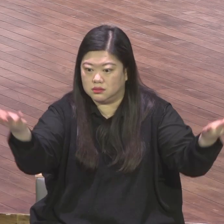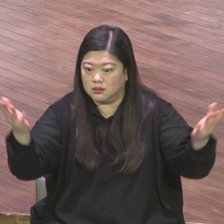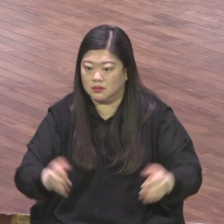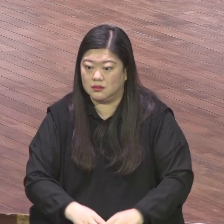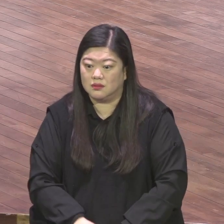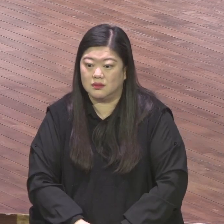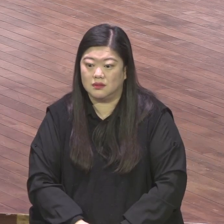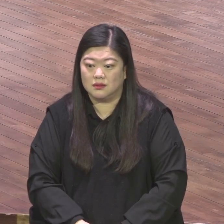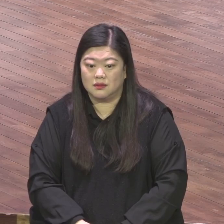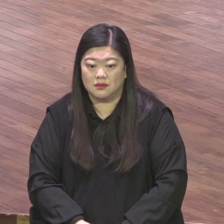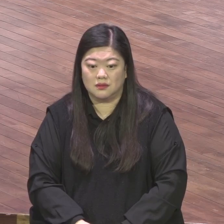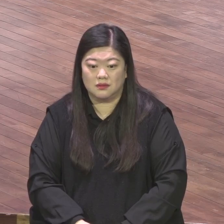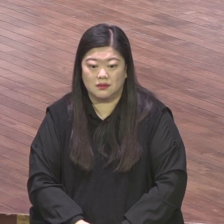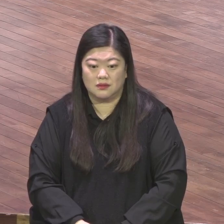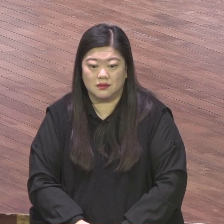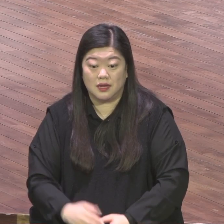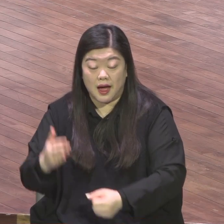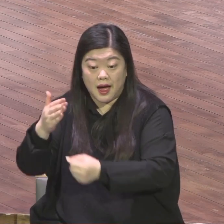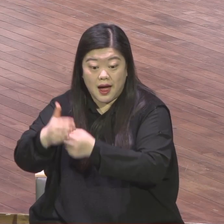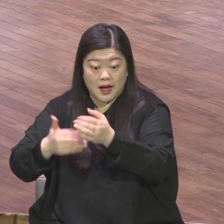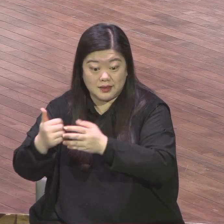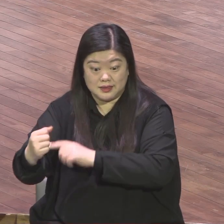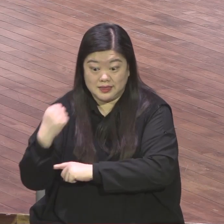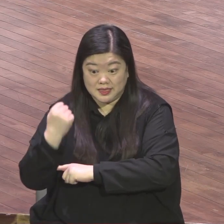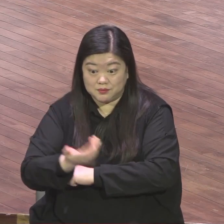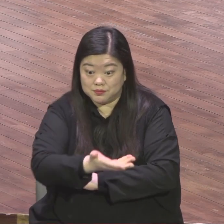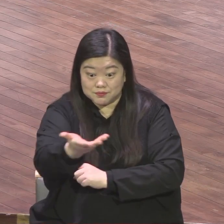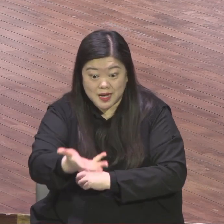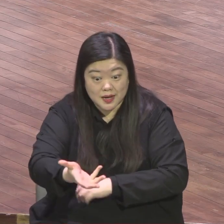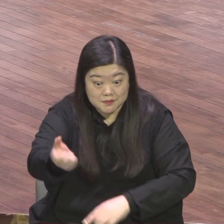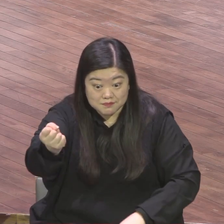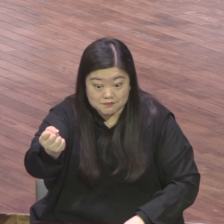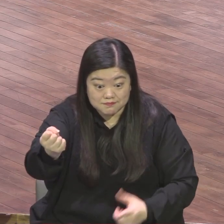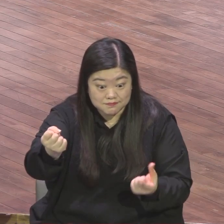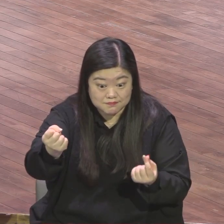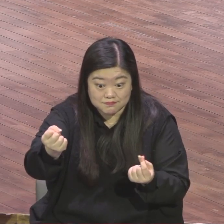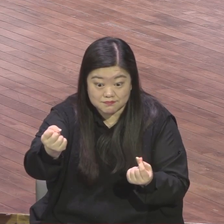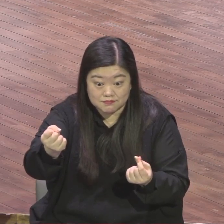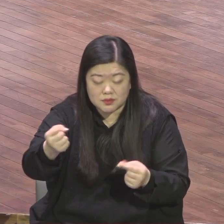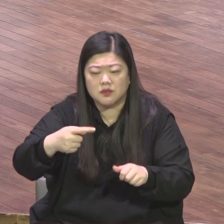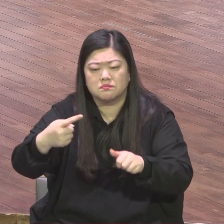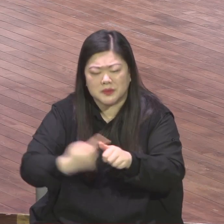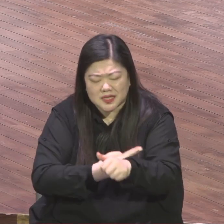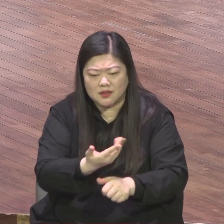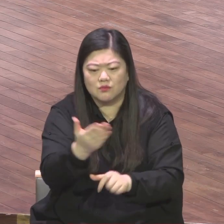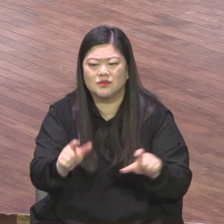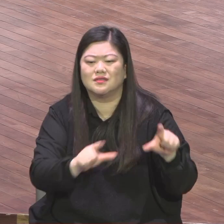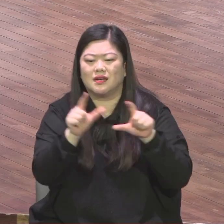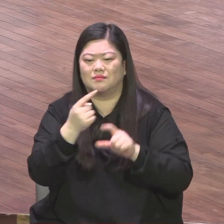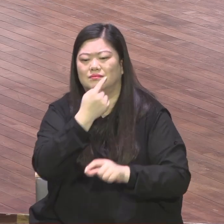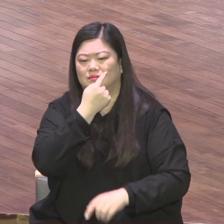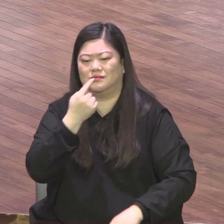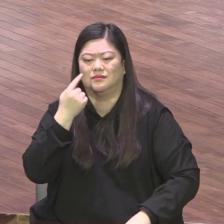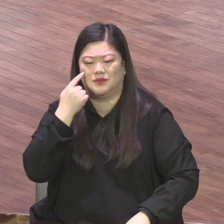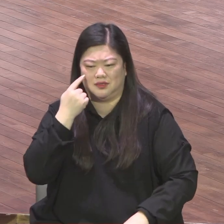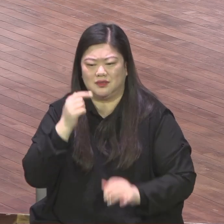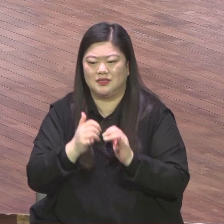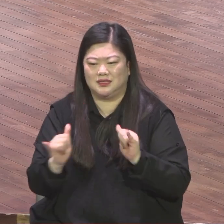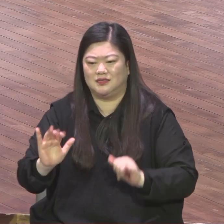주신다. 이렇게 되면요 자연스럽게 정인된 삶을